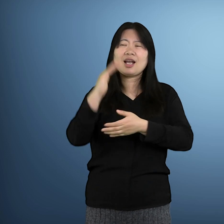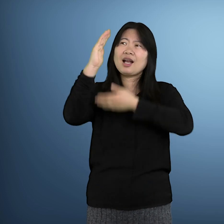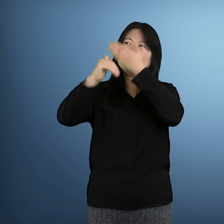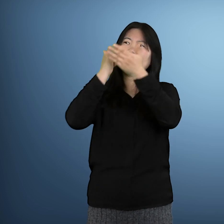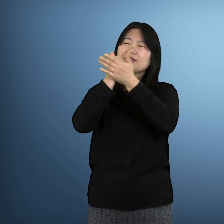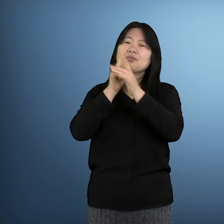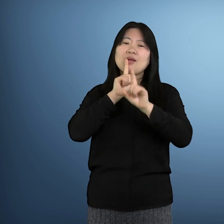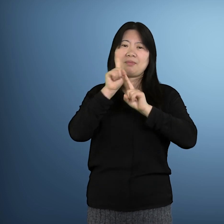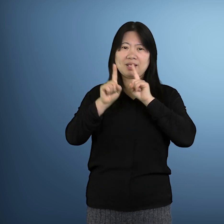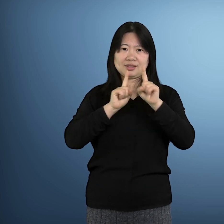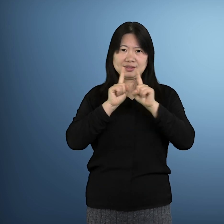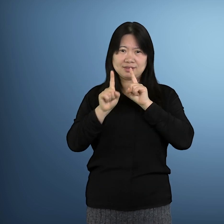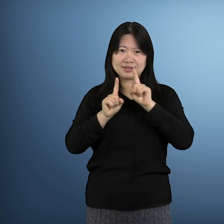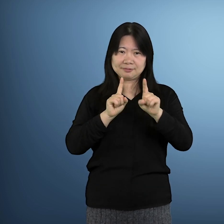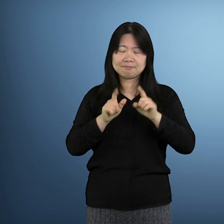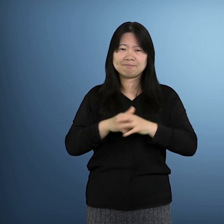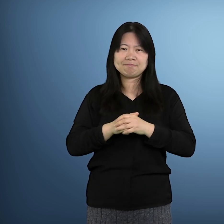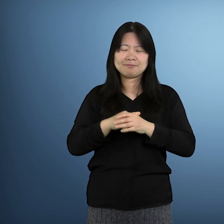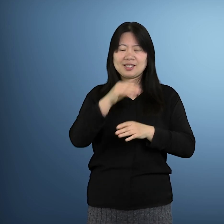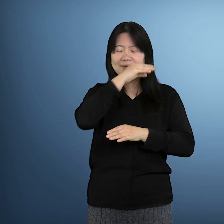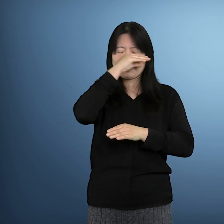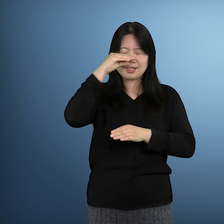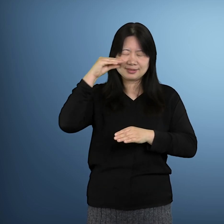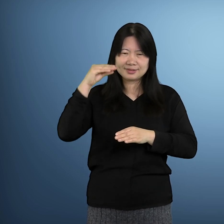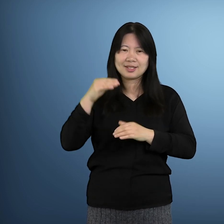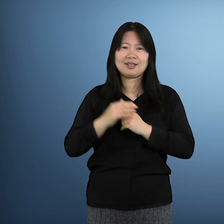하나님의 말씀을 바르게,